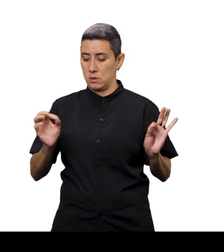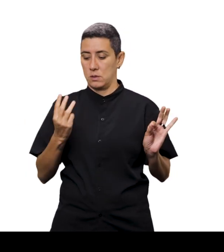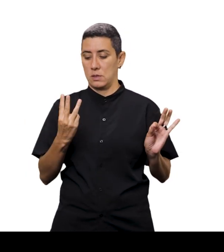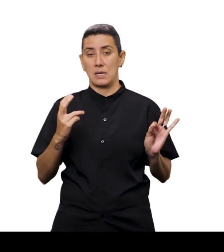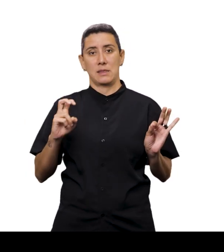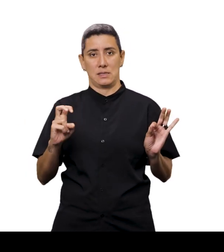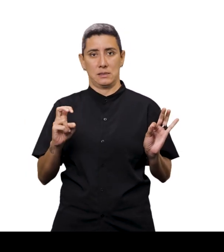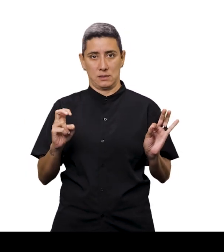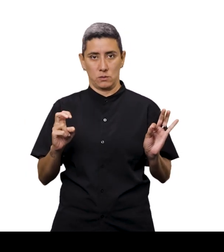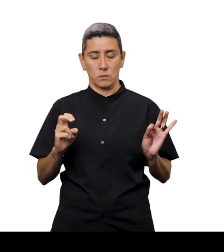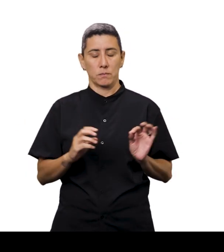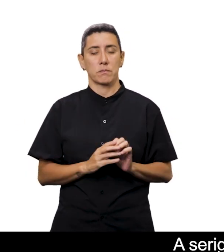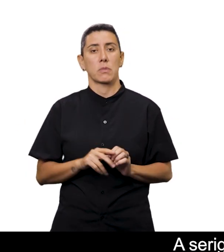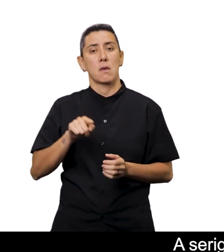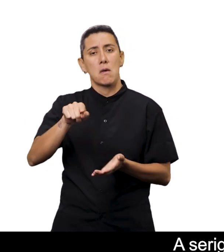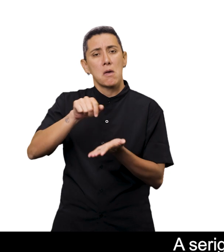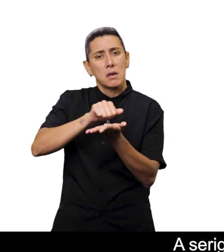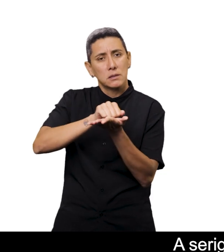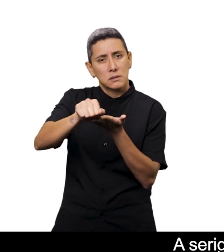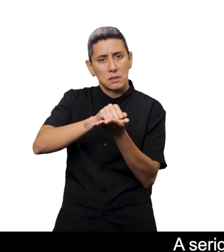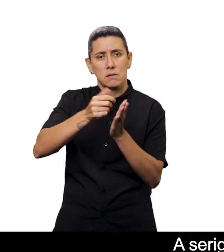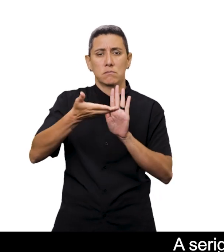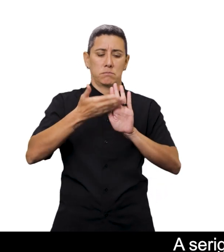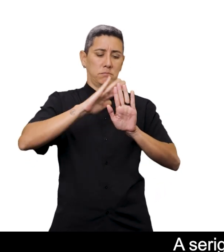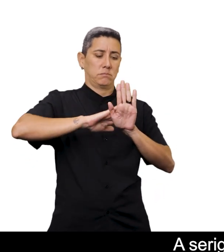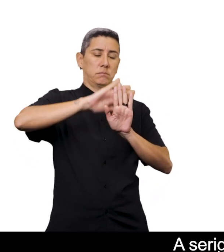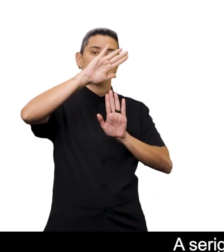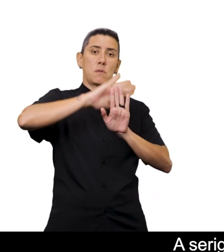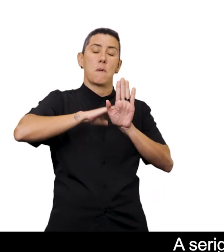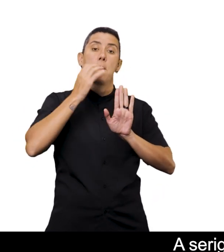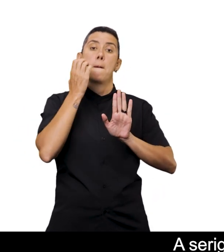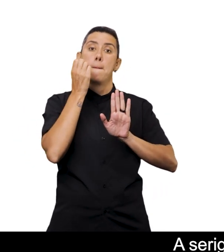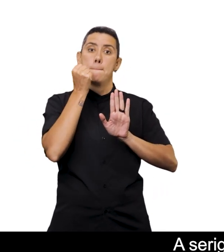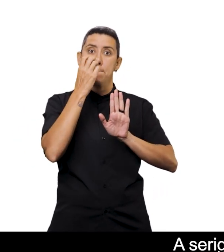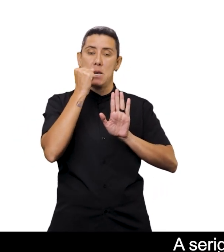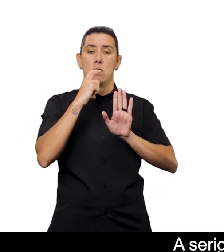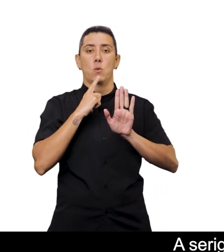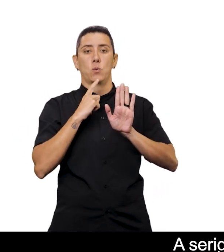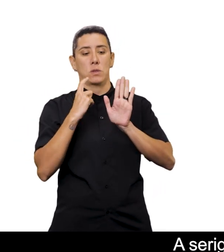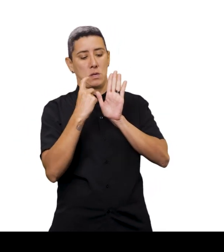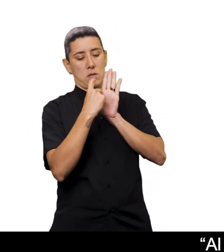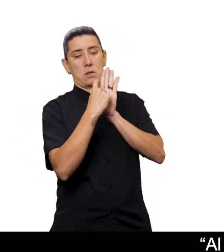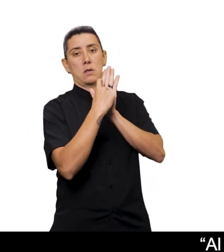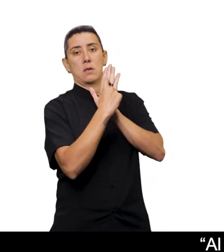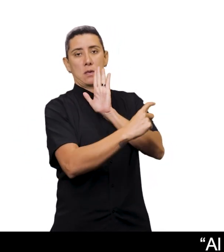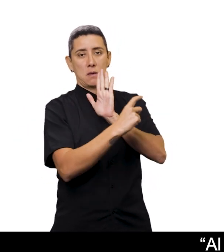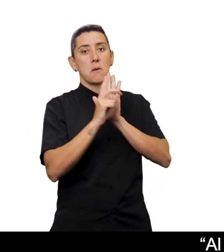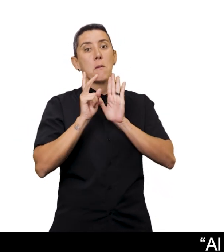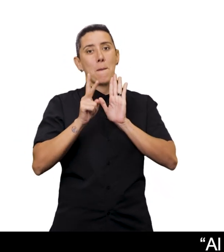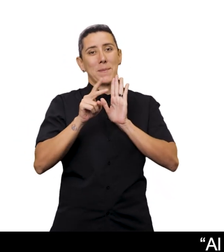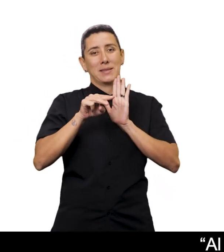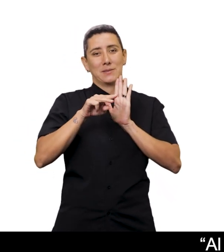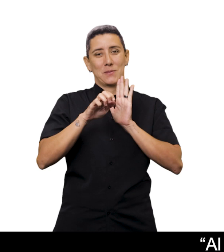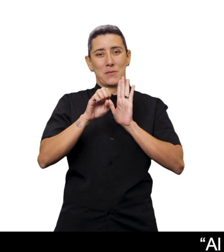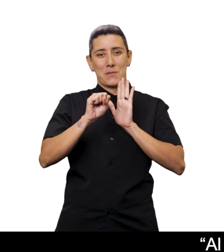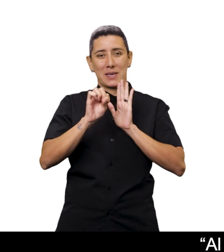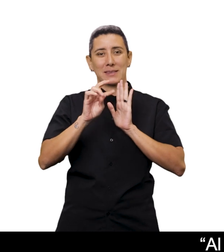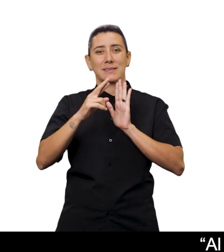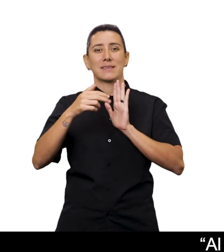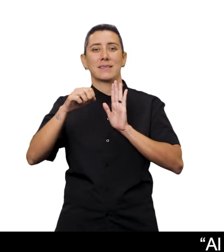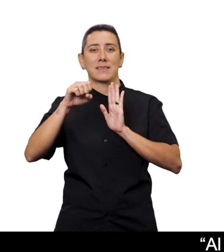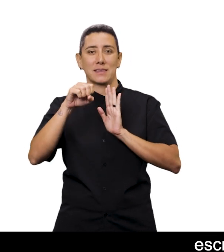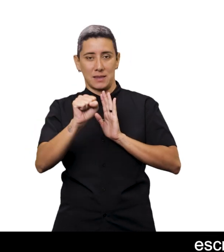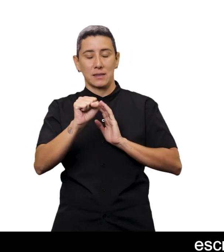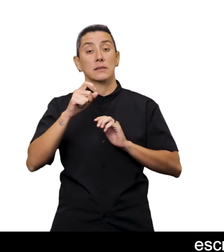por 35 de largura. A serigrafia tem um fundo branco e sobre ele a frase Al mais trans com carinho,